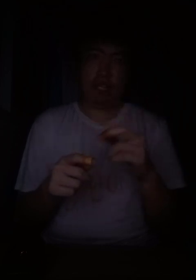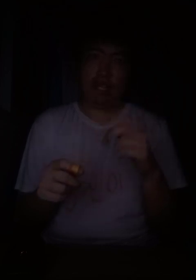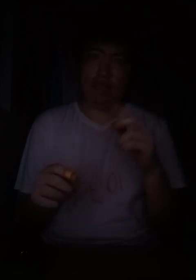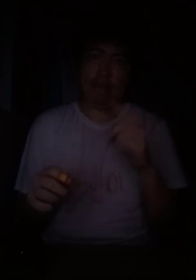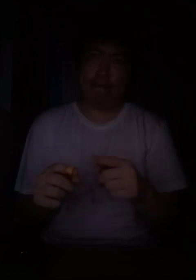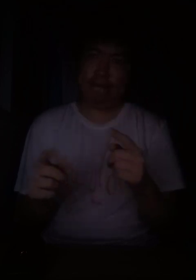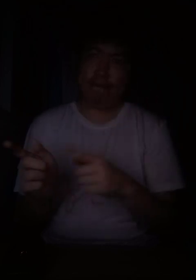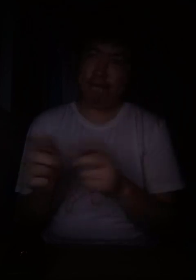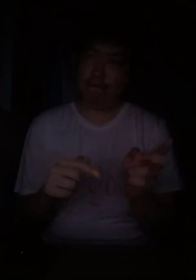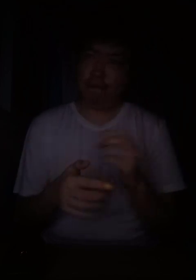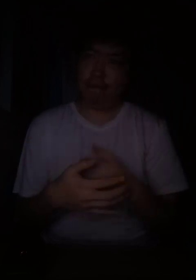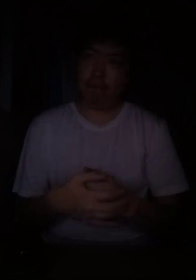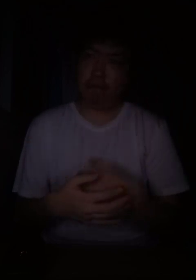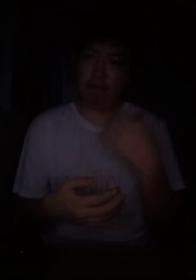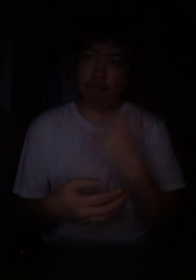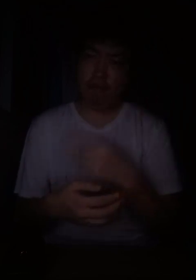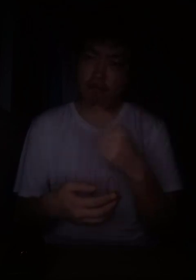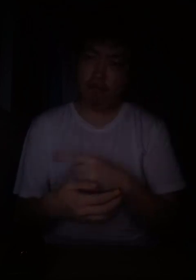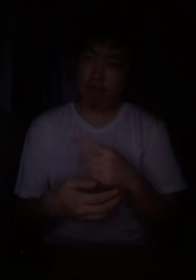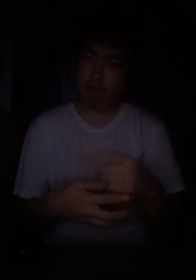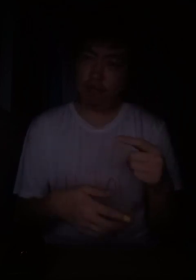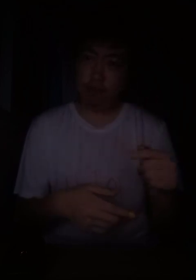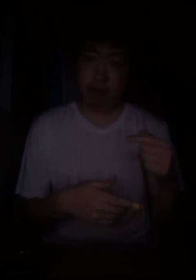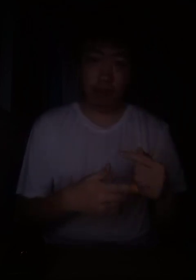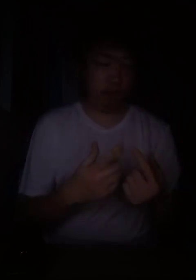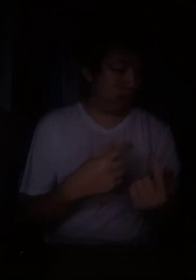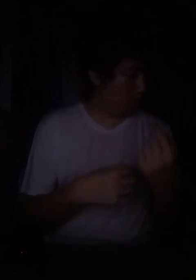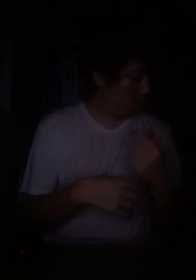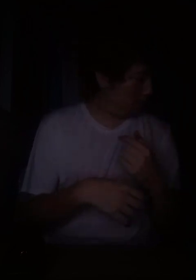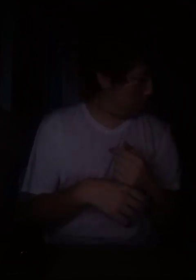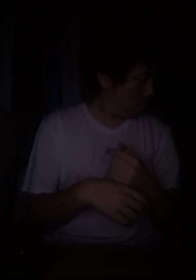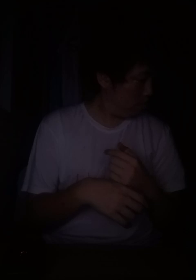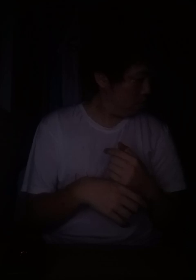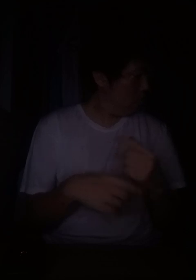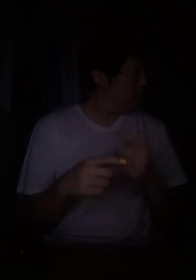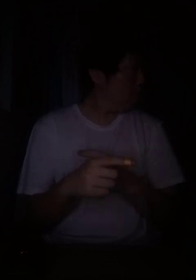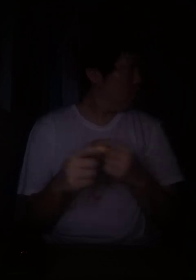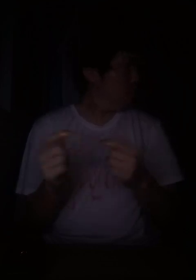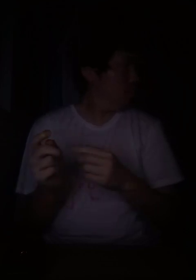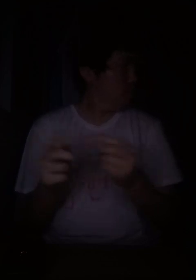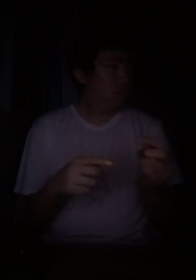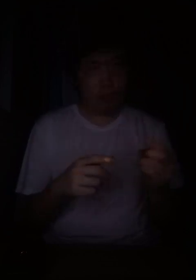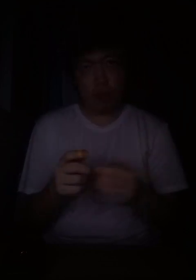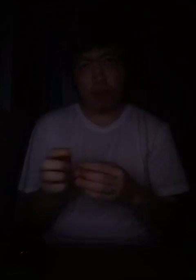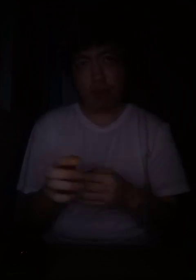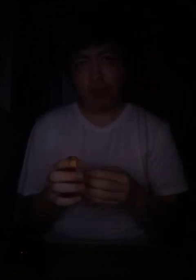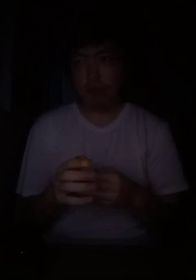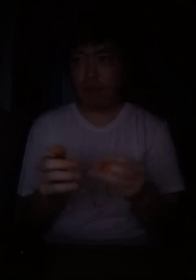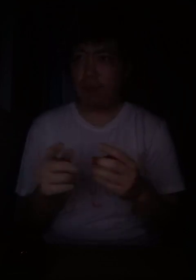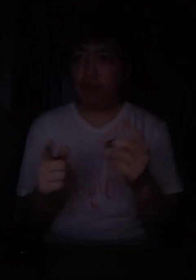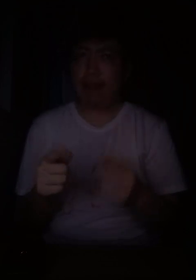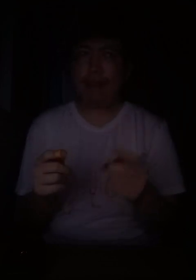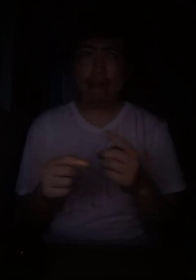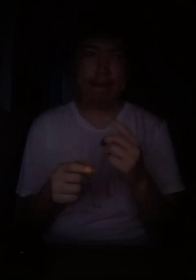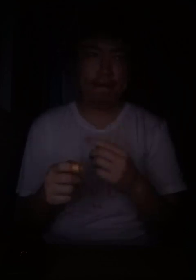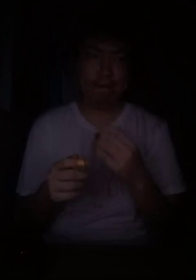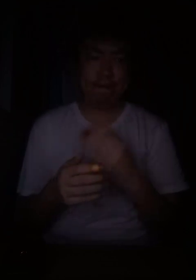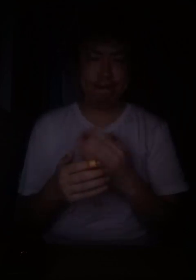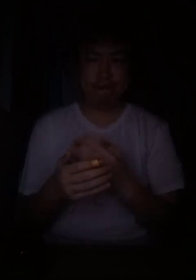해야 되거든요. 근데 수천만 원을 벌 수 있는데 수백만 원의 벌금형에 그치는 거 그러니까 투견이 근절되지 않는 것으로